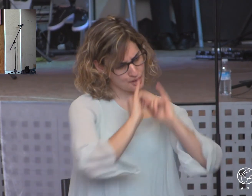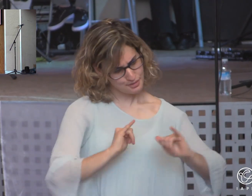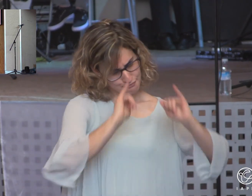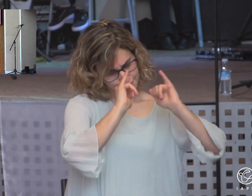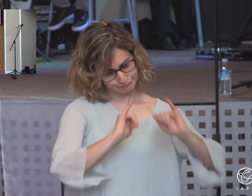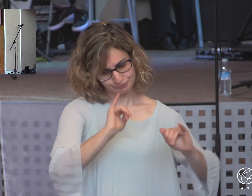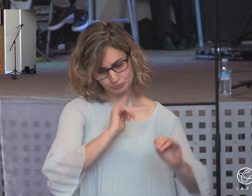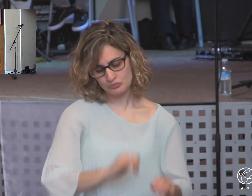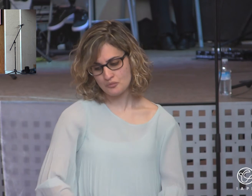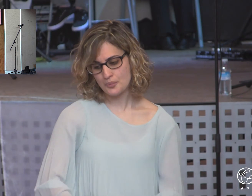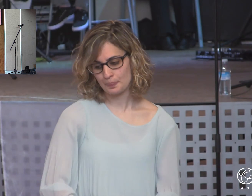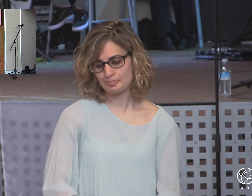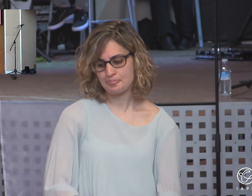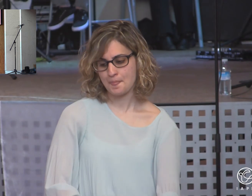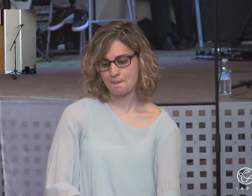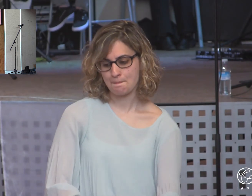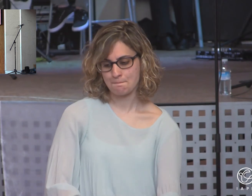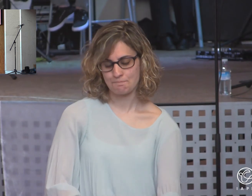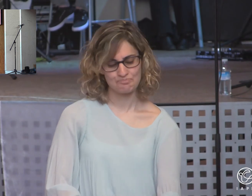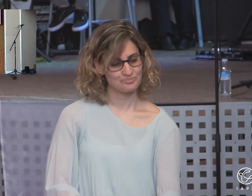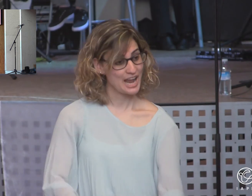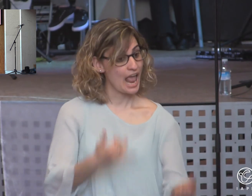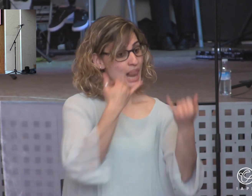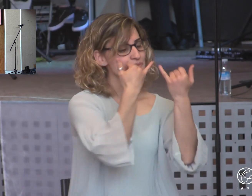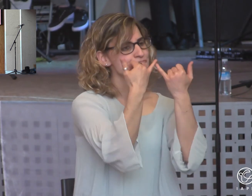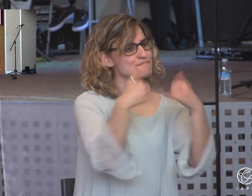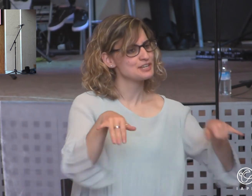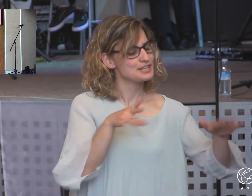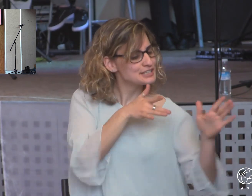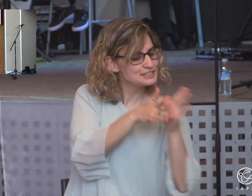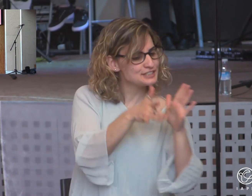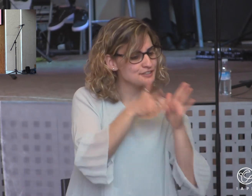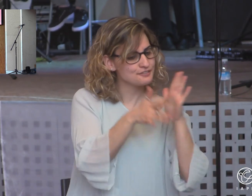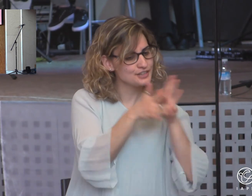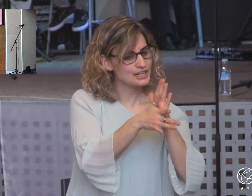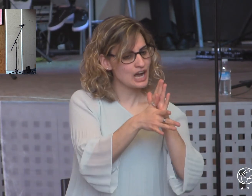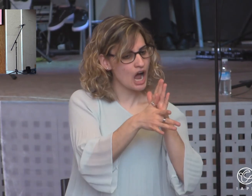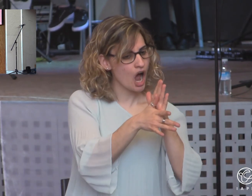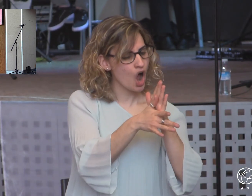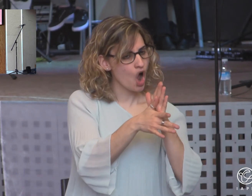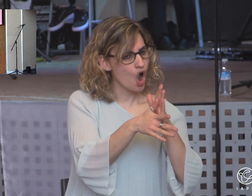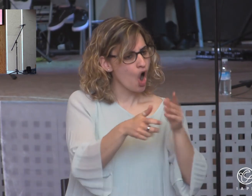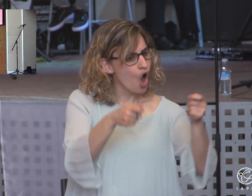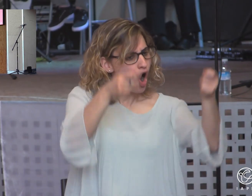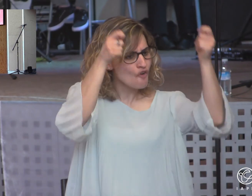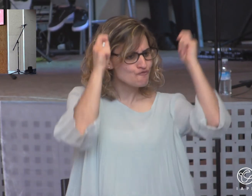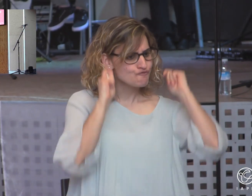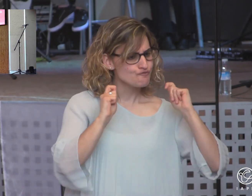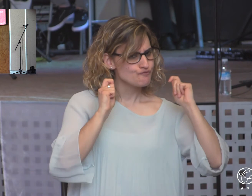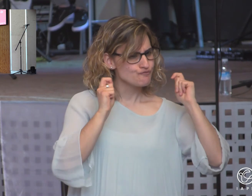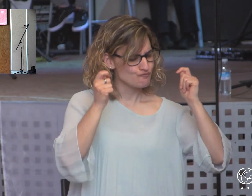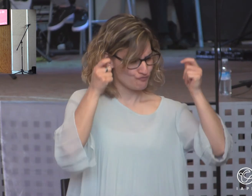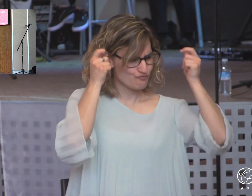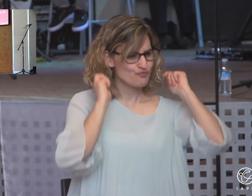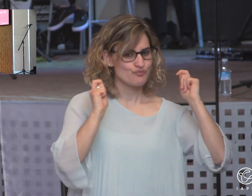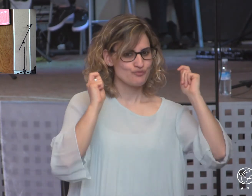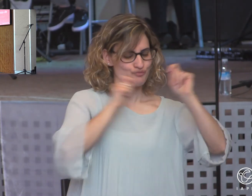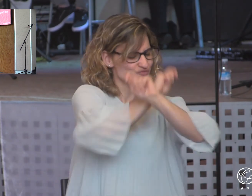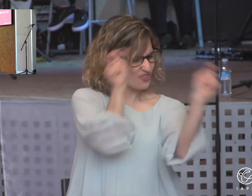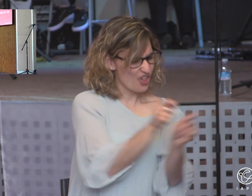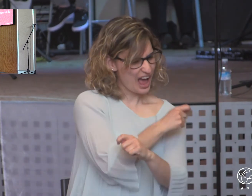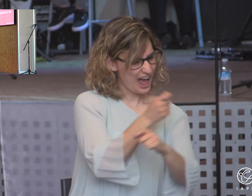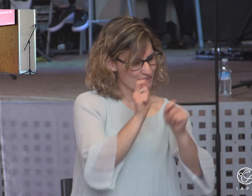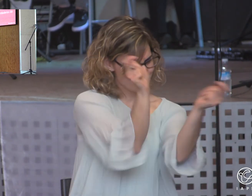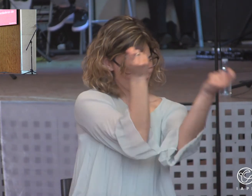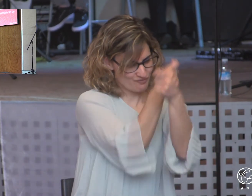Aleluya. Estas son las bodas del Cordero, la cena de las bodas del Cordero. Estás